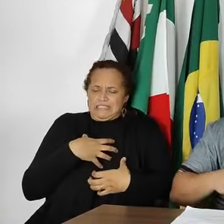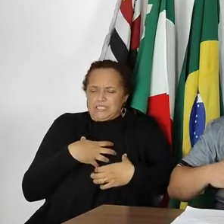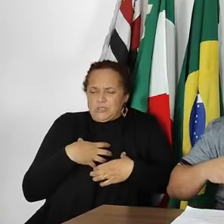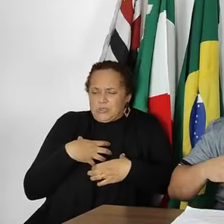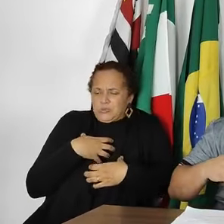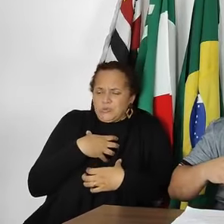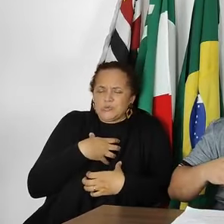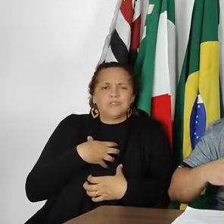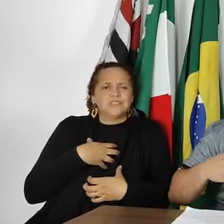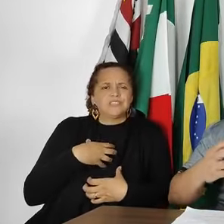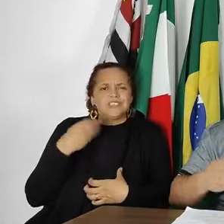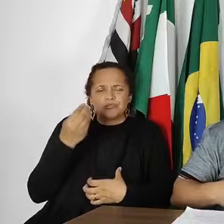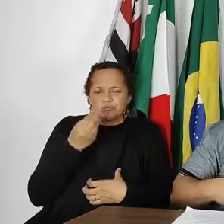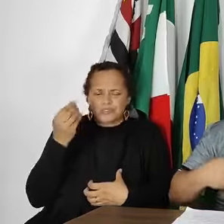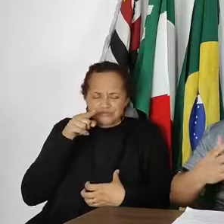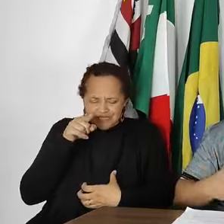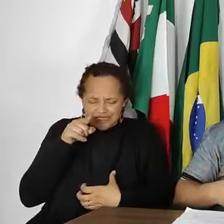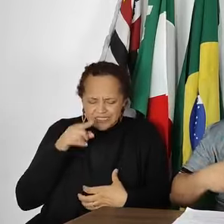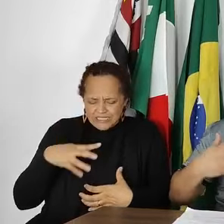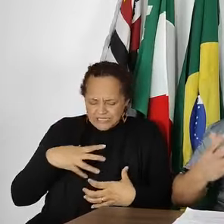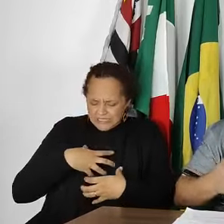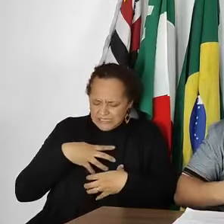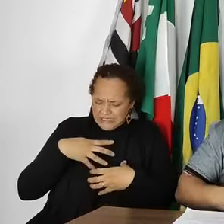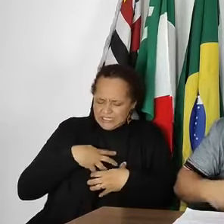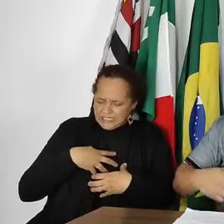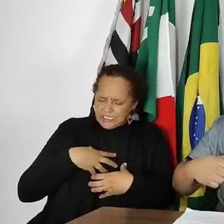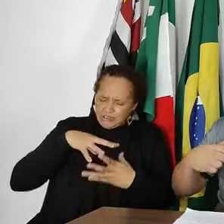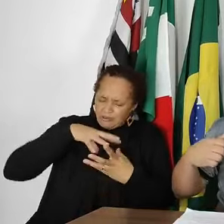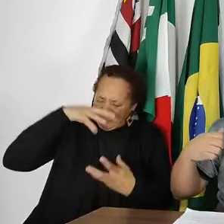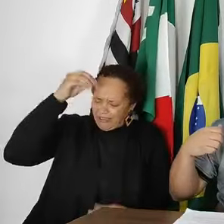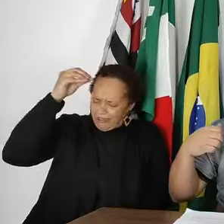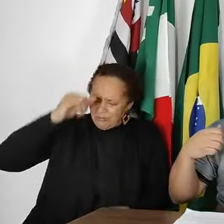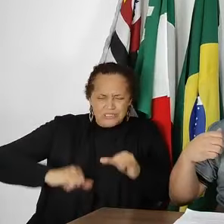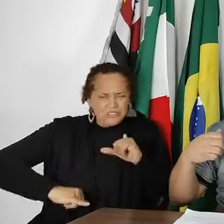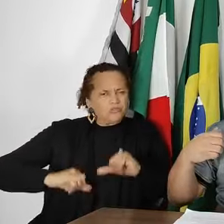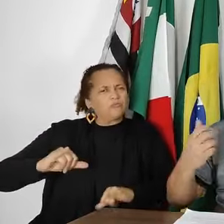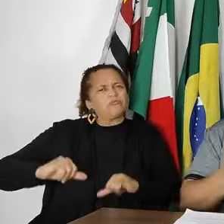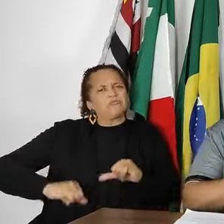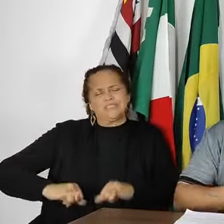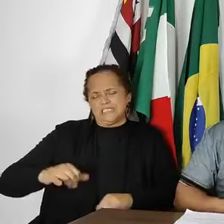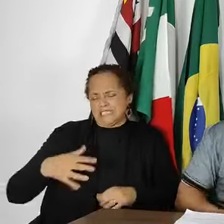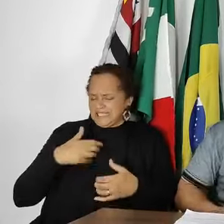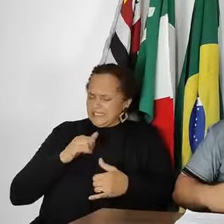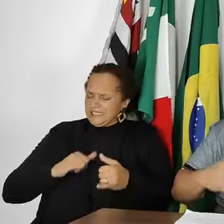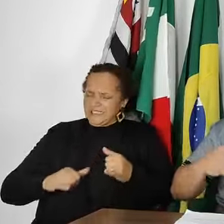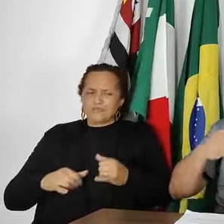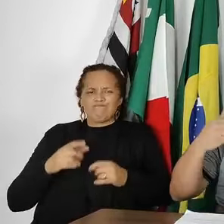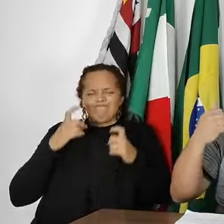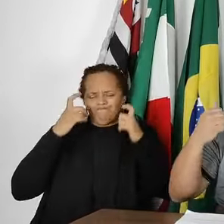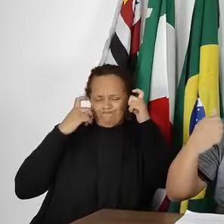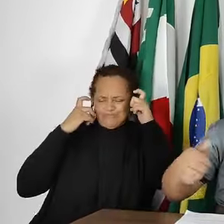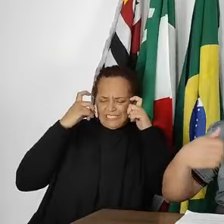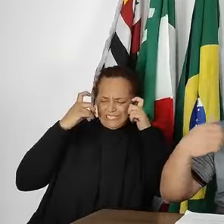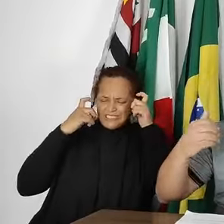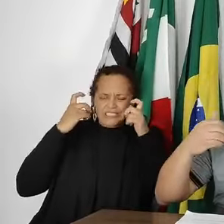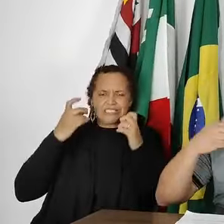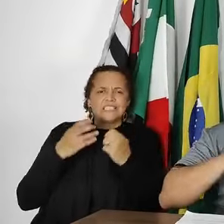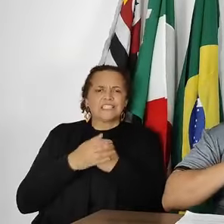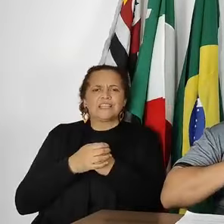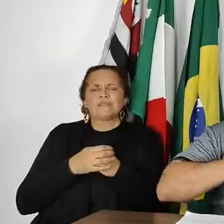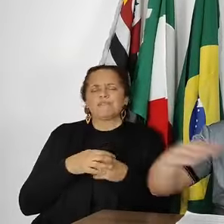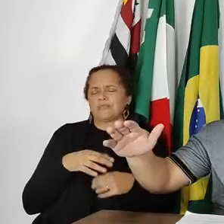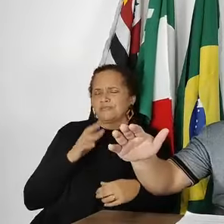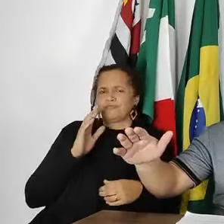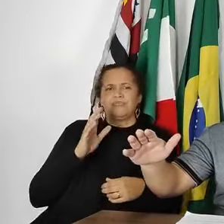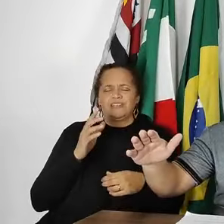vive, né? Uma situação terrível, na alma abatida, vivendo momentos de angústia, né? Ele a ponto de dizer que ele